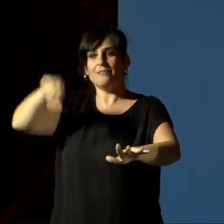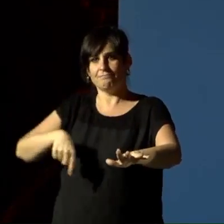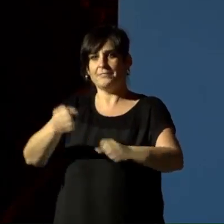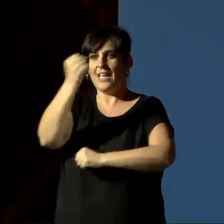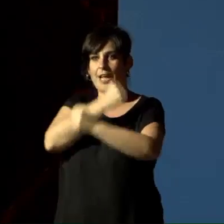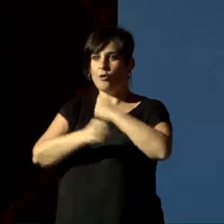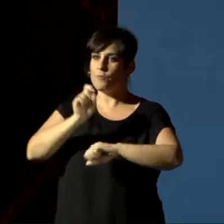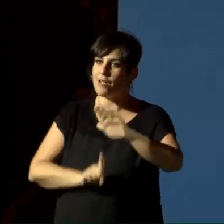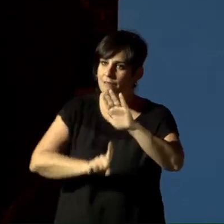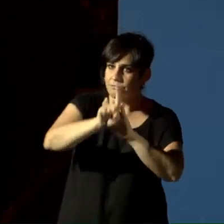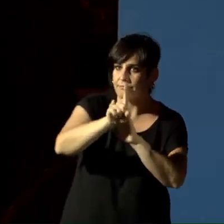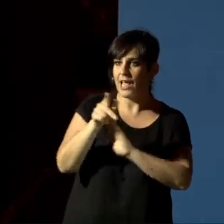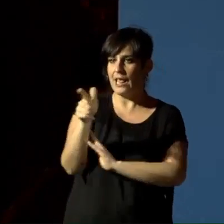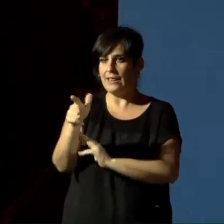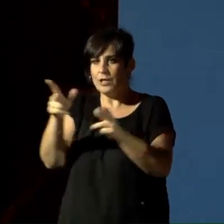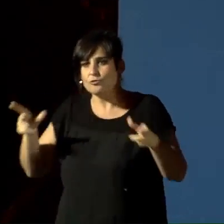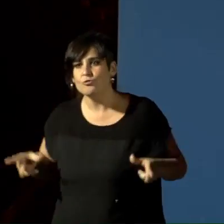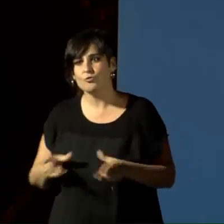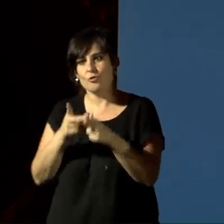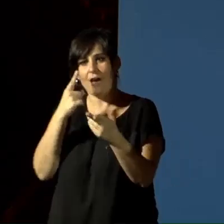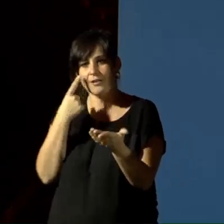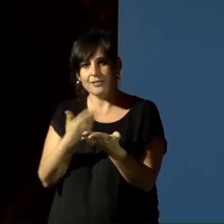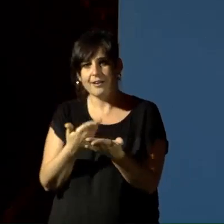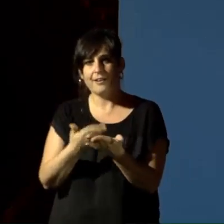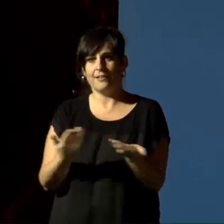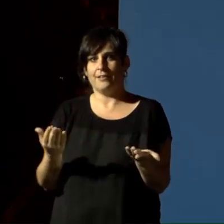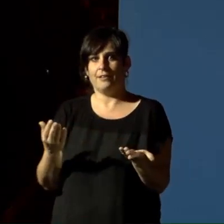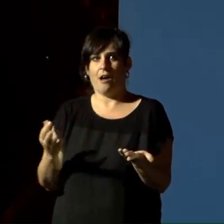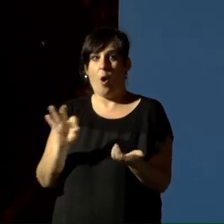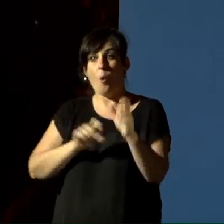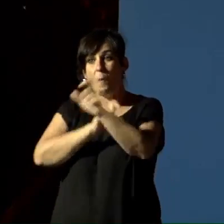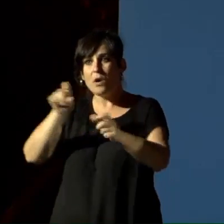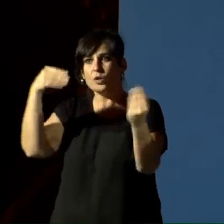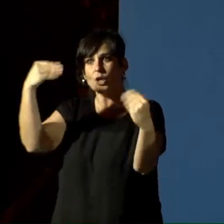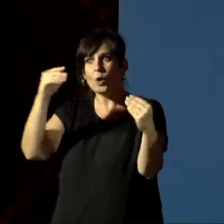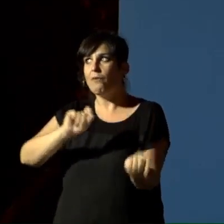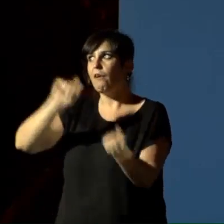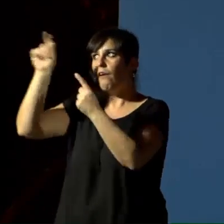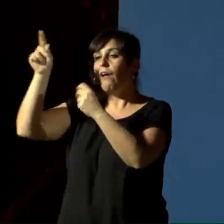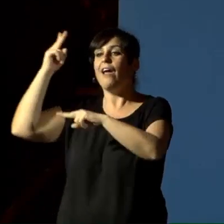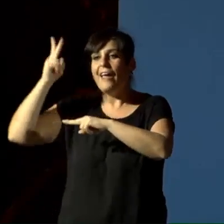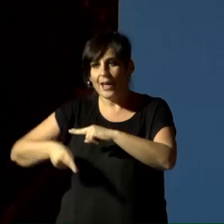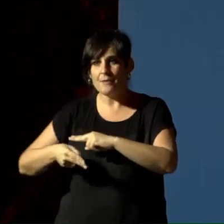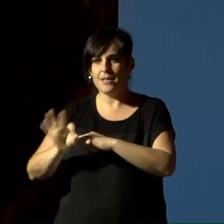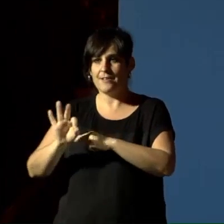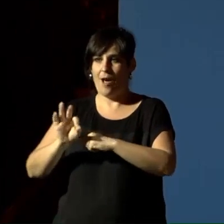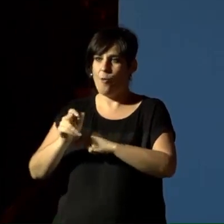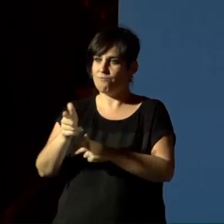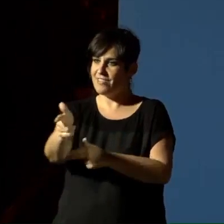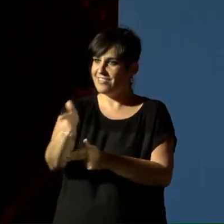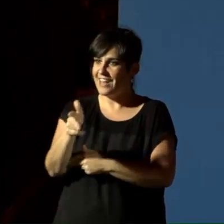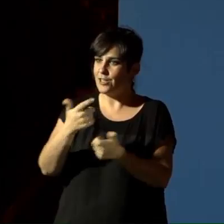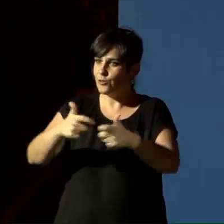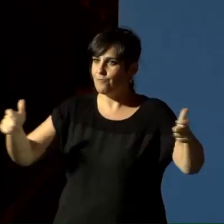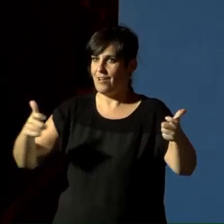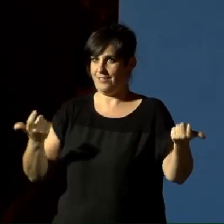económico, para garantir dereitos sociais, para garantir dereito a vivir aquí e non ter que emigrar, dereito á saúde, dereito a participar, sacar